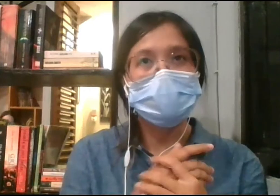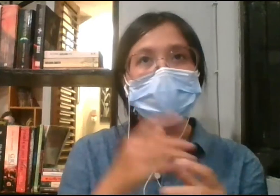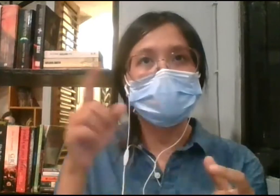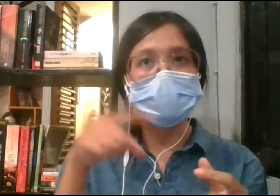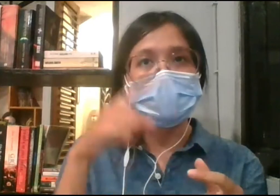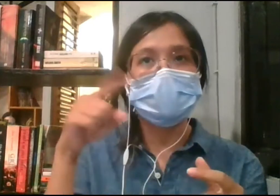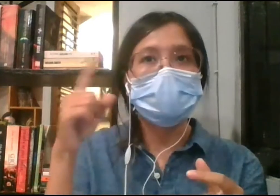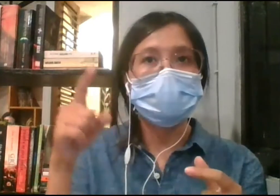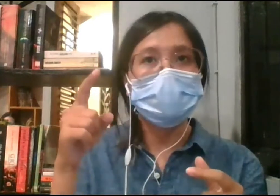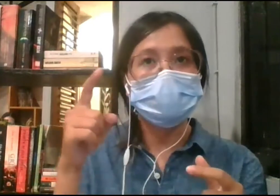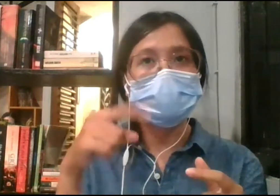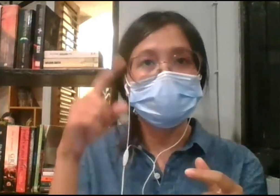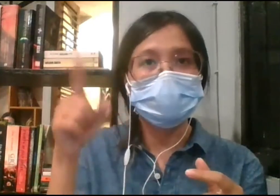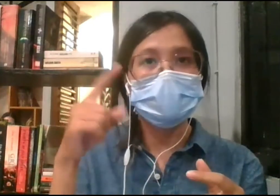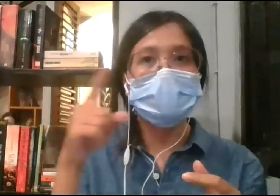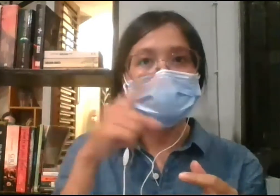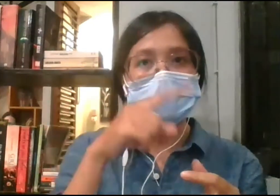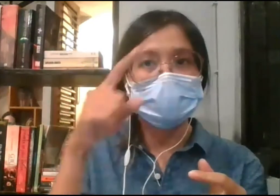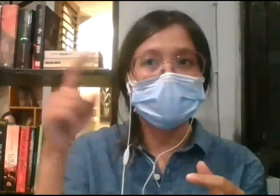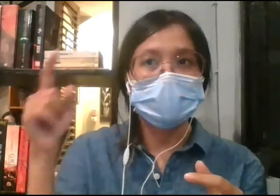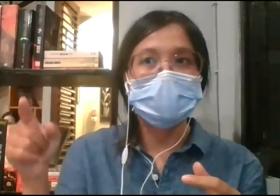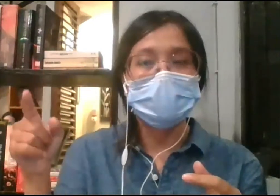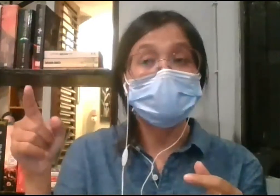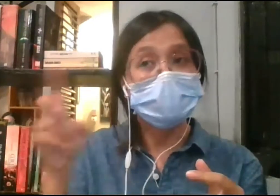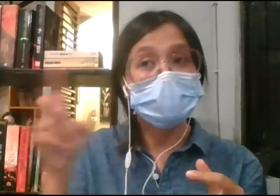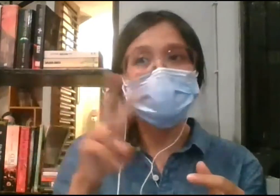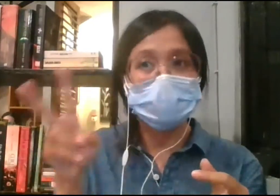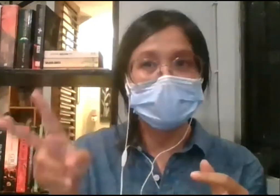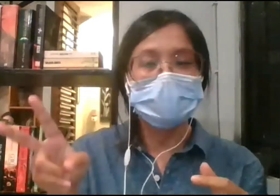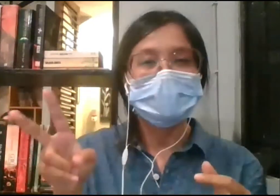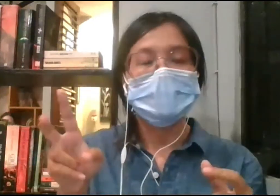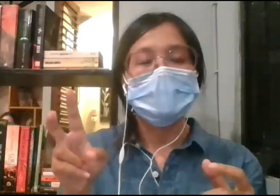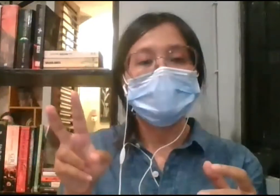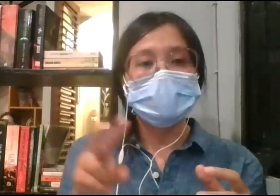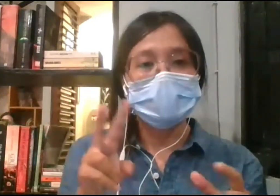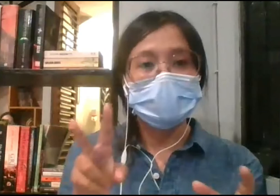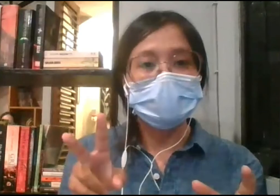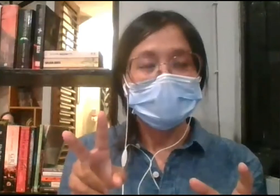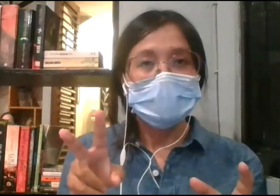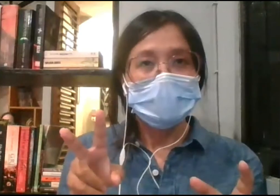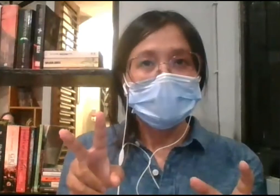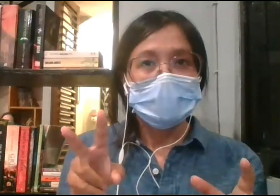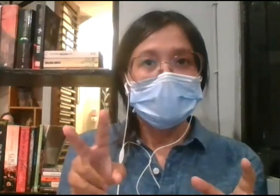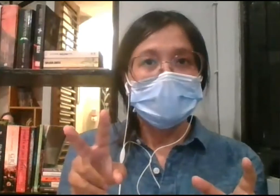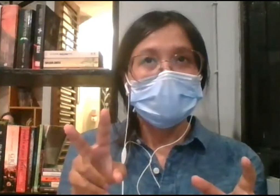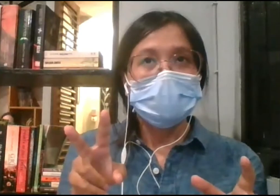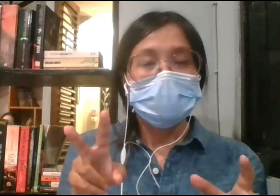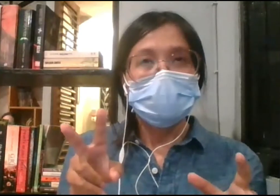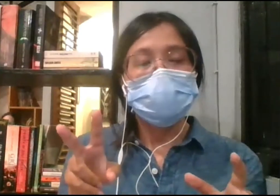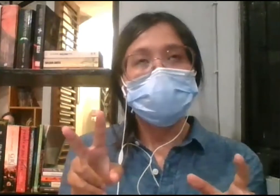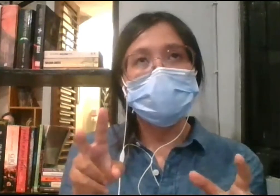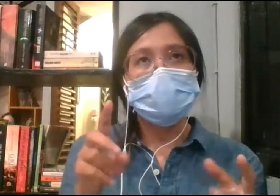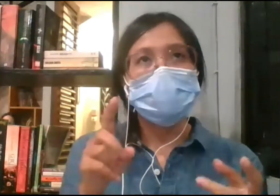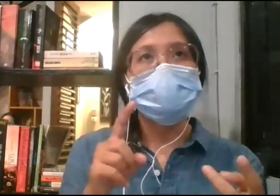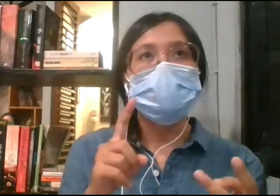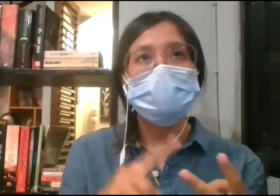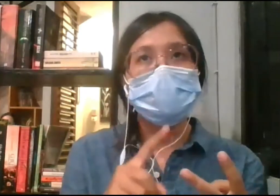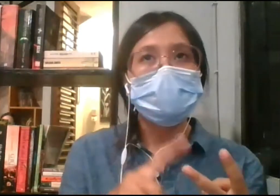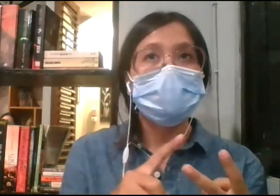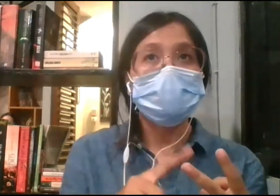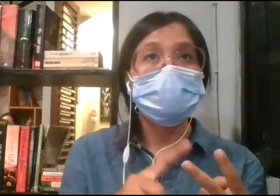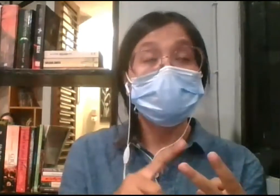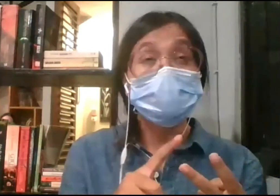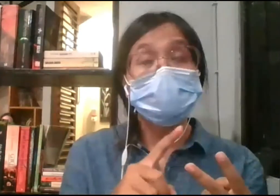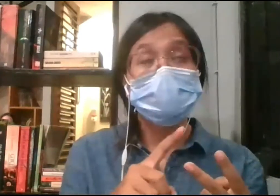fokus dan angle itu harus dirumuskan dalam satu pertanyaan, bisa dua ya. Biasanya kan gini, nggak